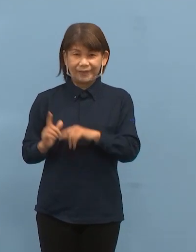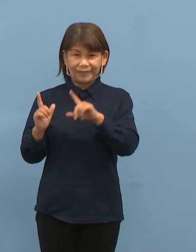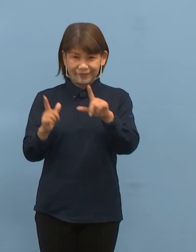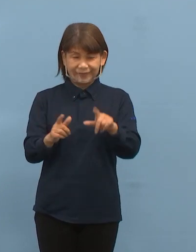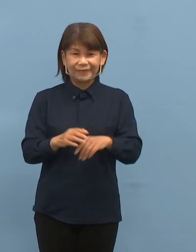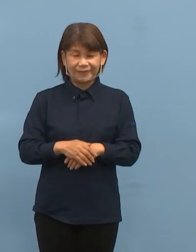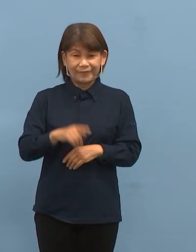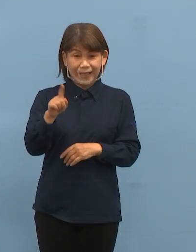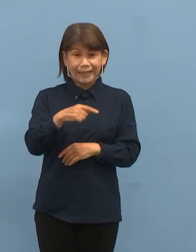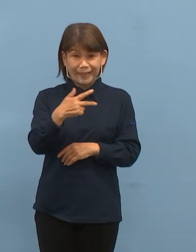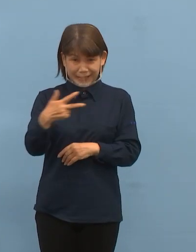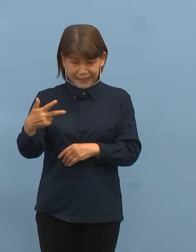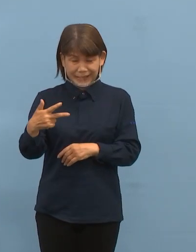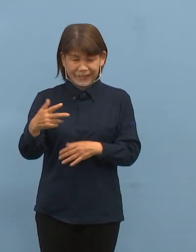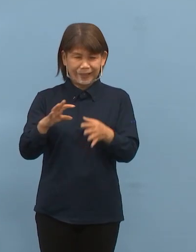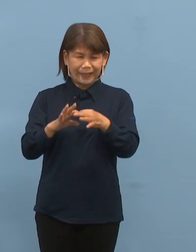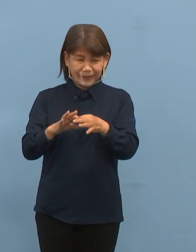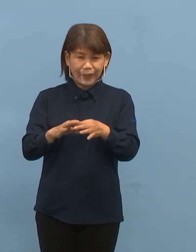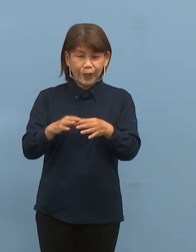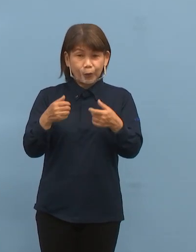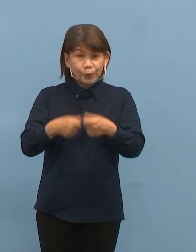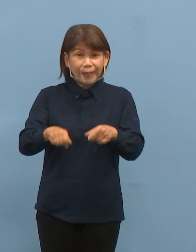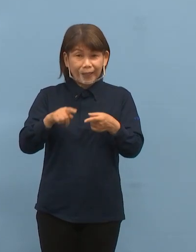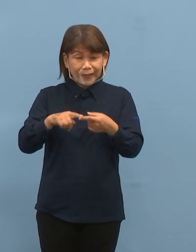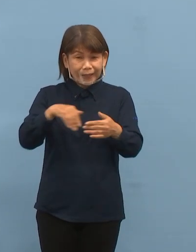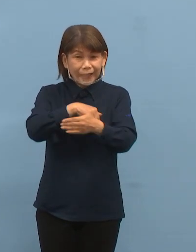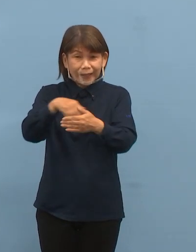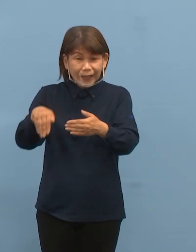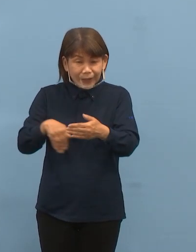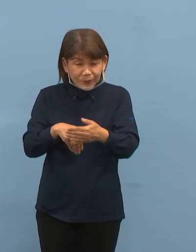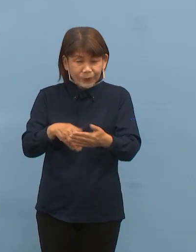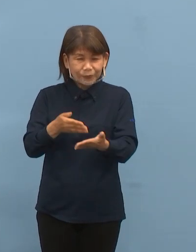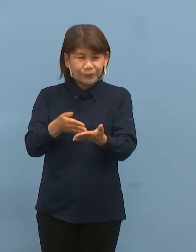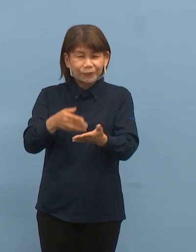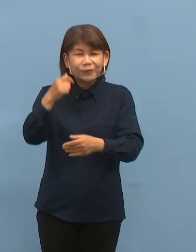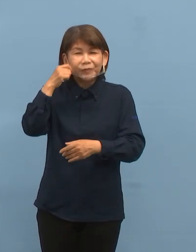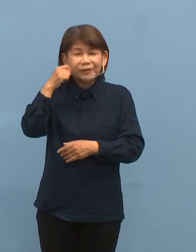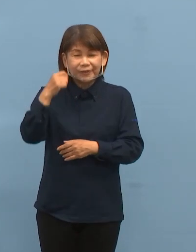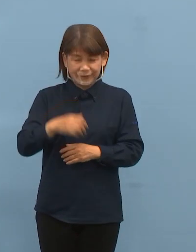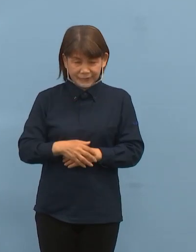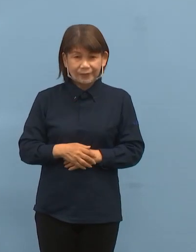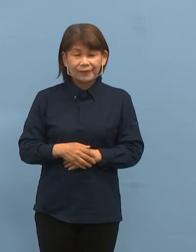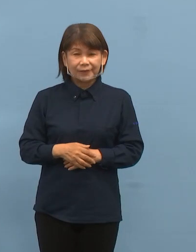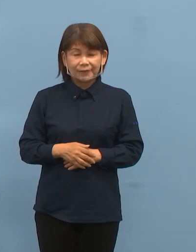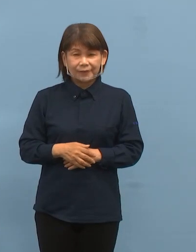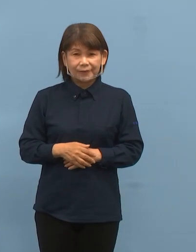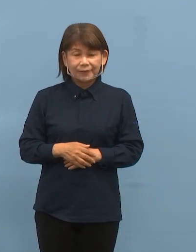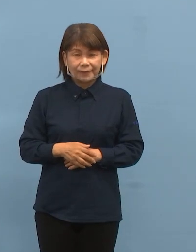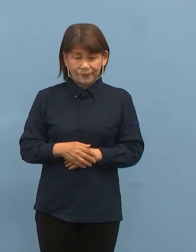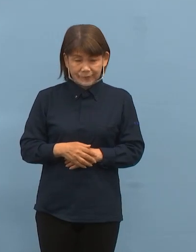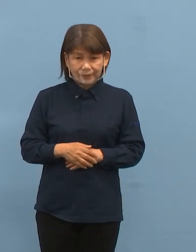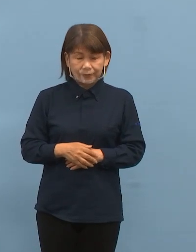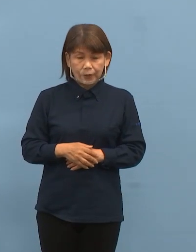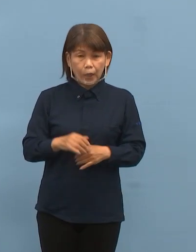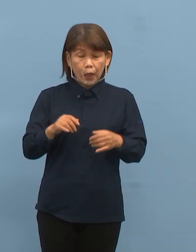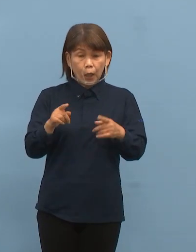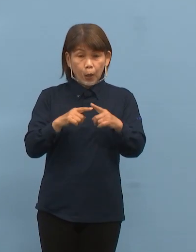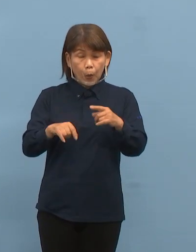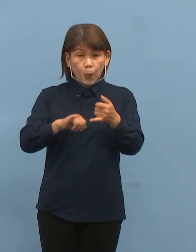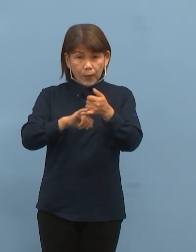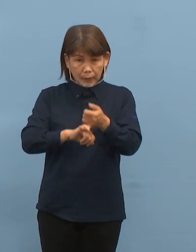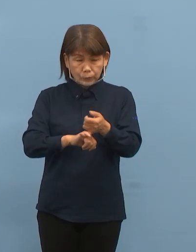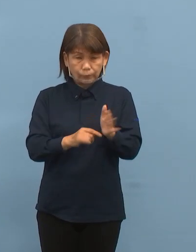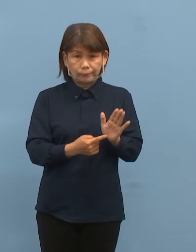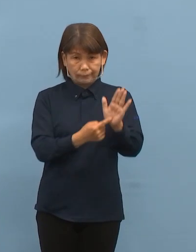人事に関わることなので具体的な内容についてはお話しすることはできませんけれども、マニフェストに掲げたことですので、しっかり